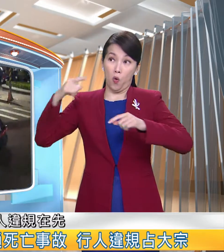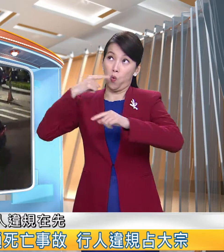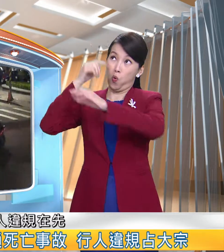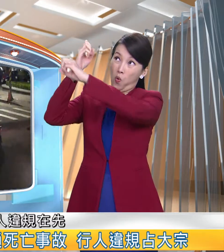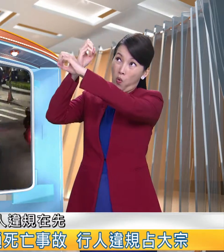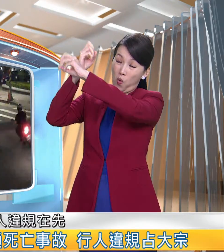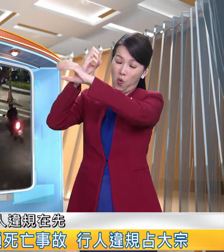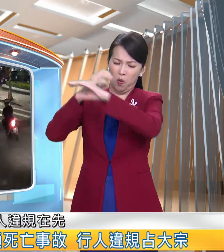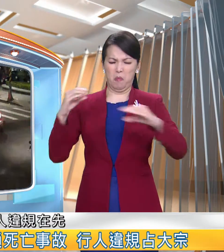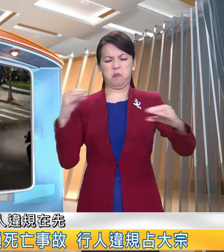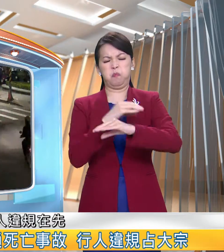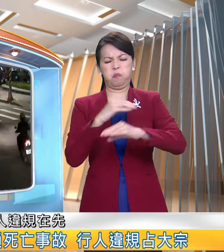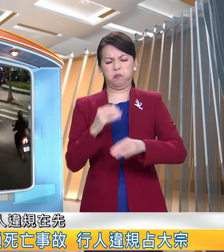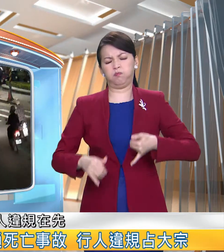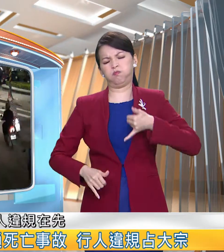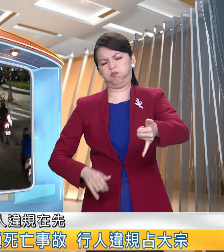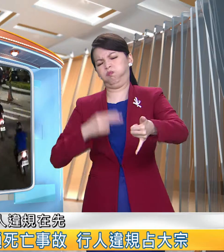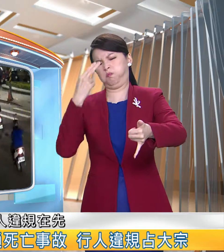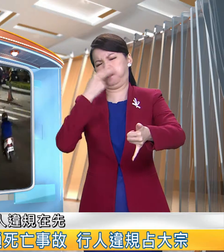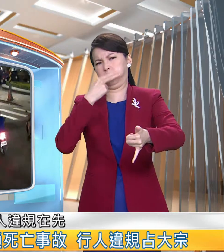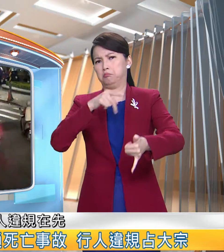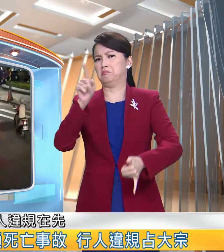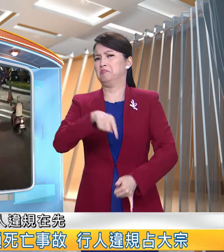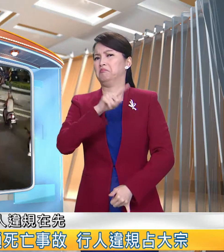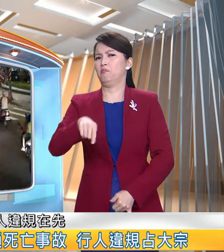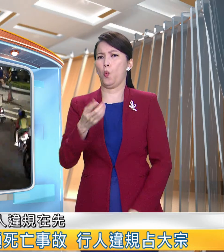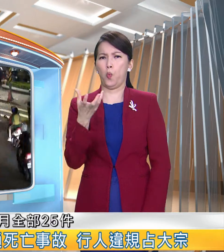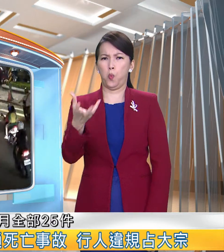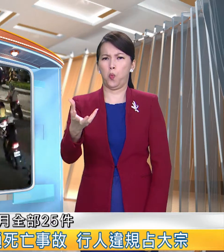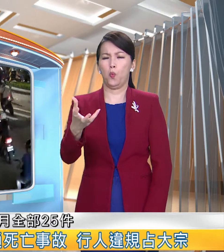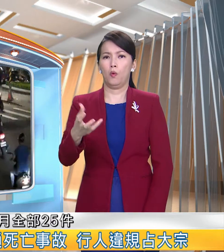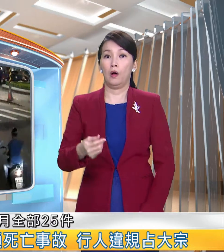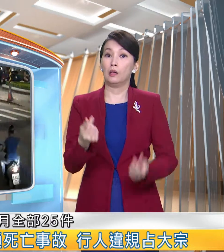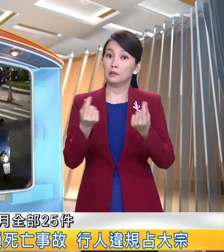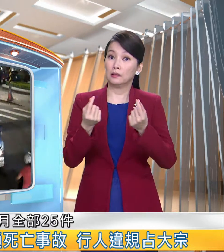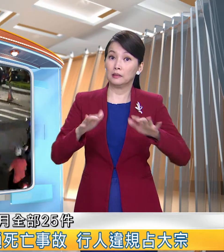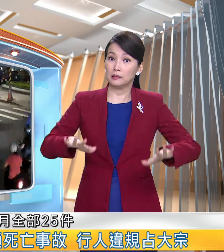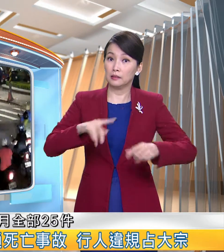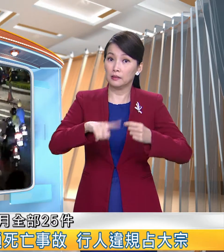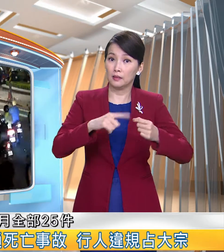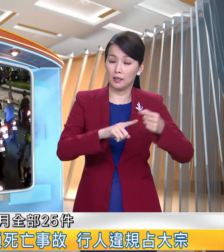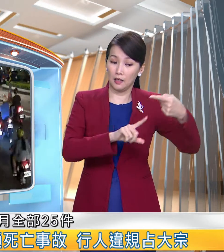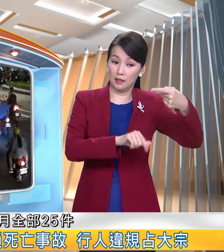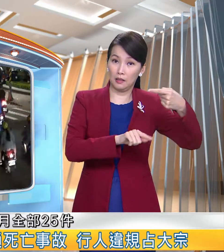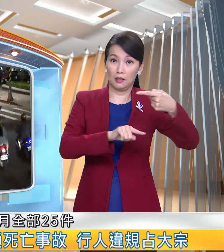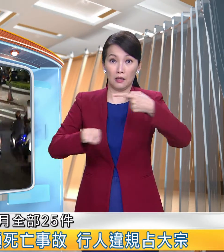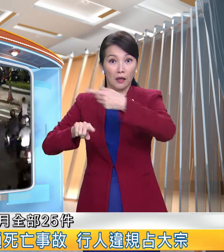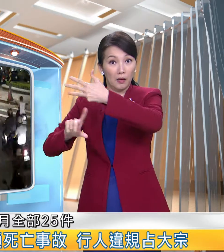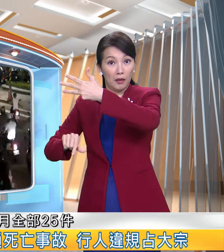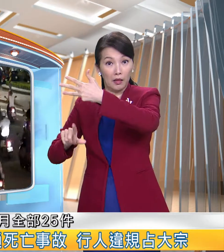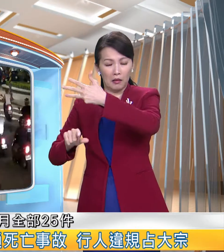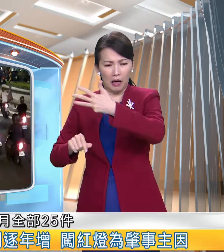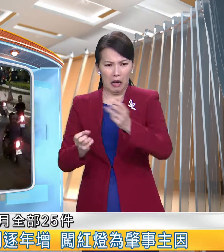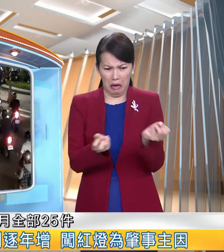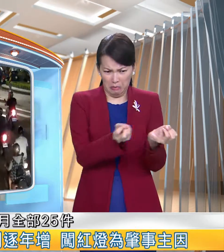违规在先。而光是今年的一到八月，全部